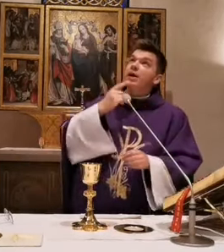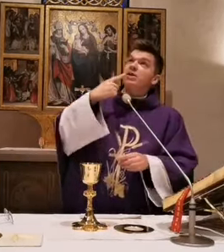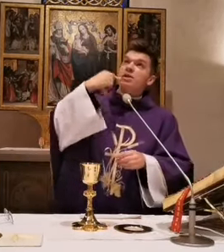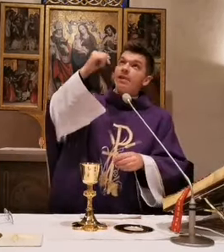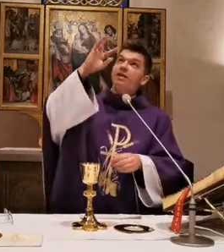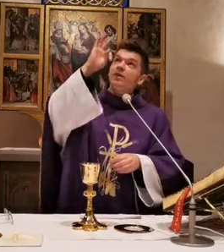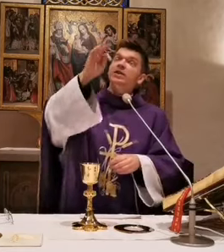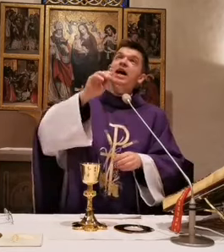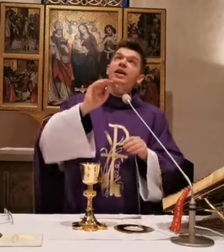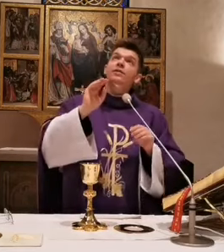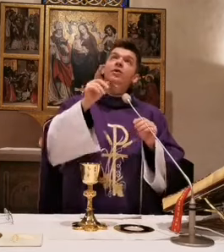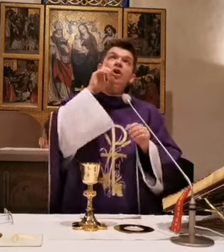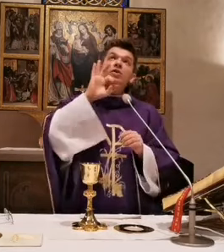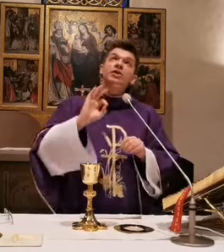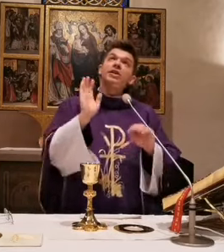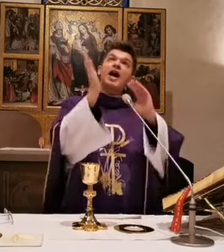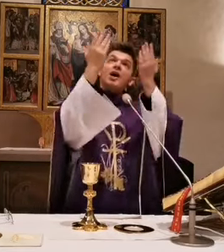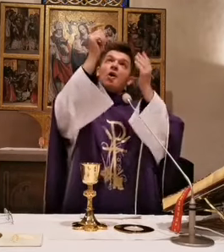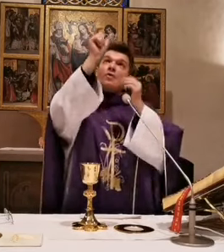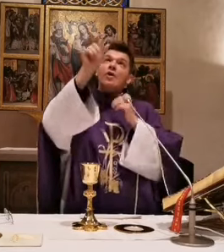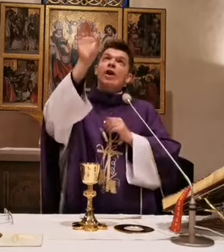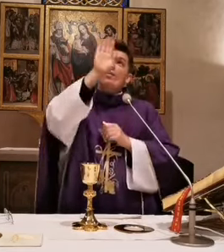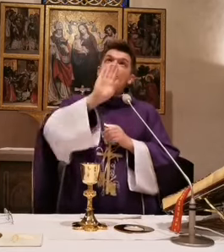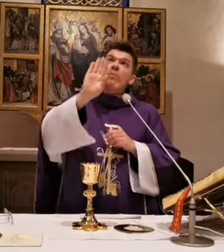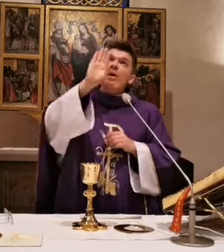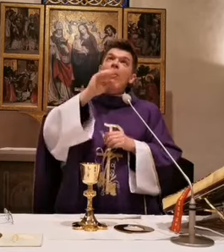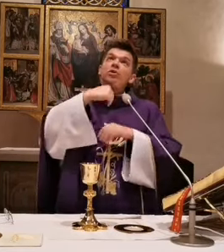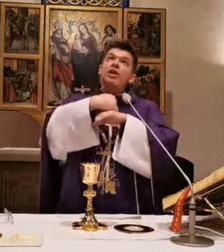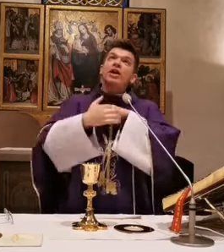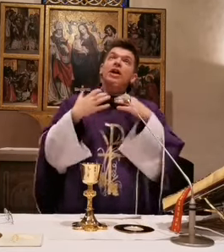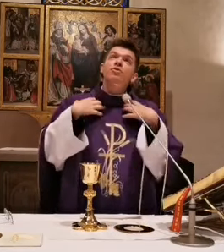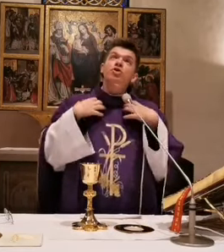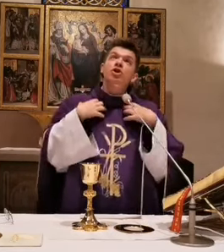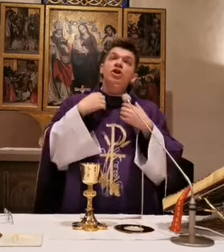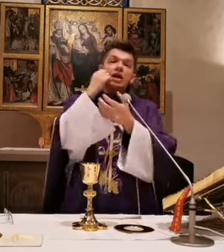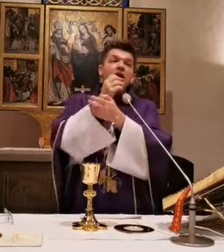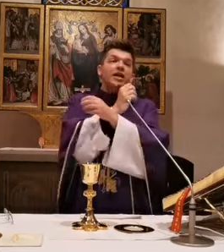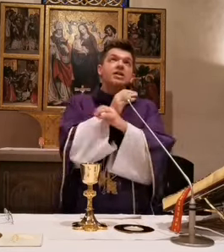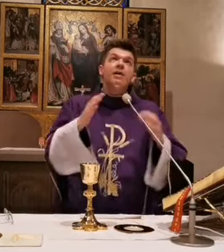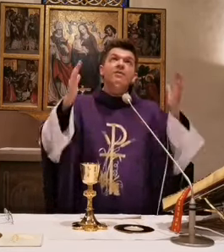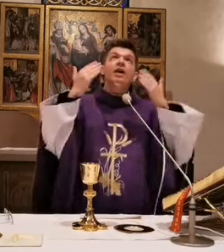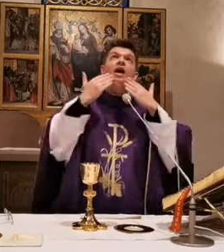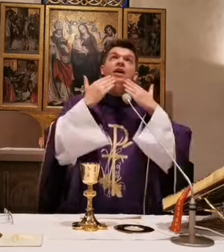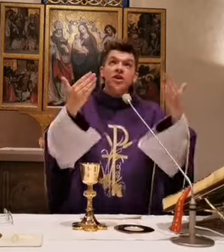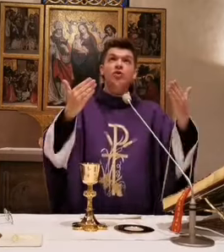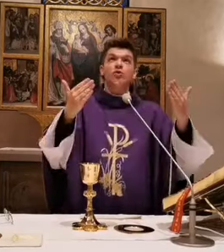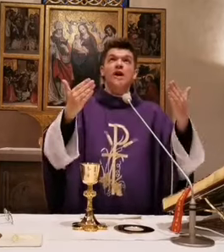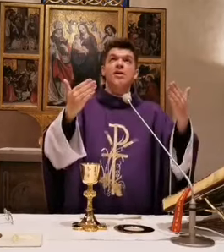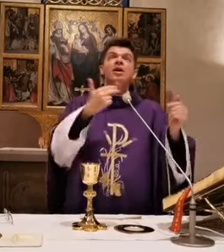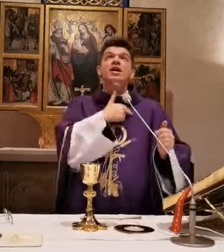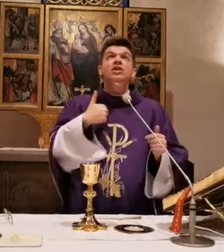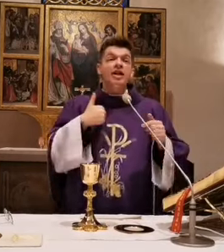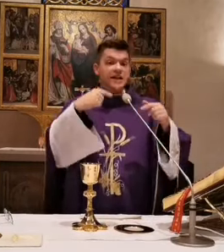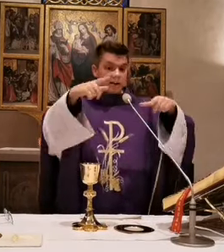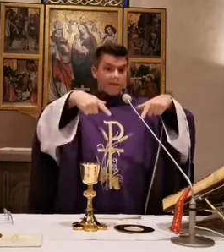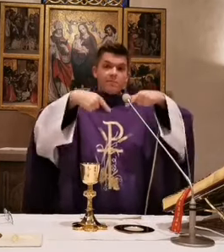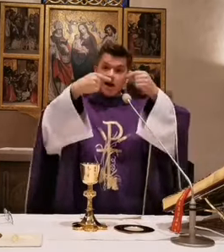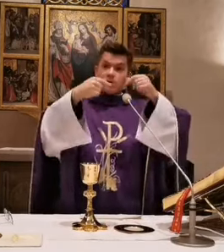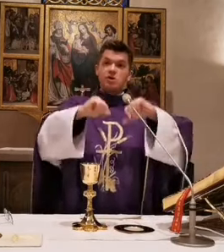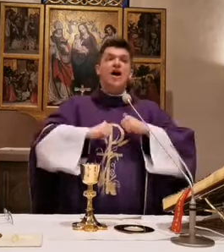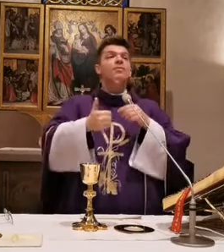Wspominając śmierć i zmartwychwstanie Twojego Syna, ofiarujemy Tobie, Boże, chleb życia i kielich zbawienia i dziękujemy, że